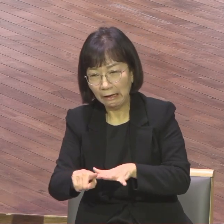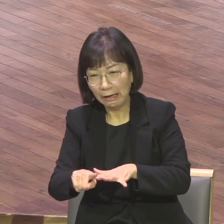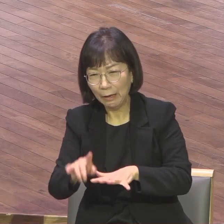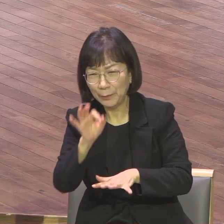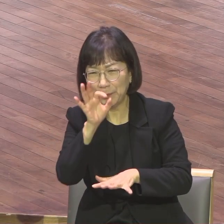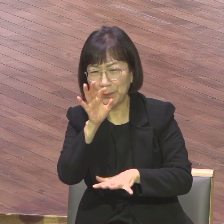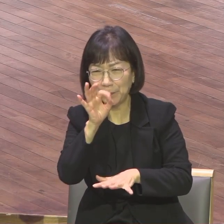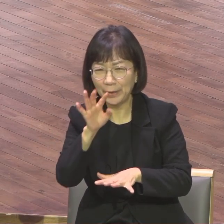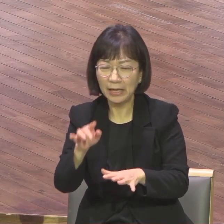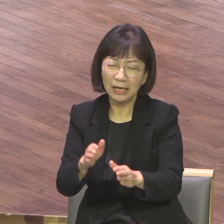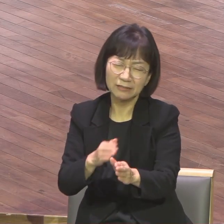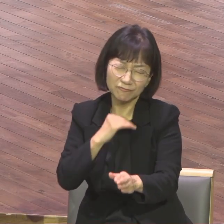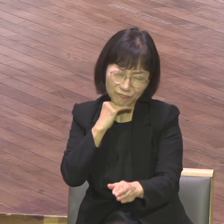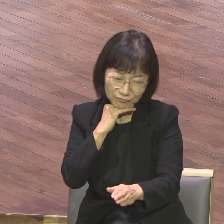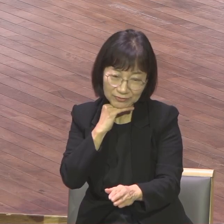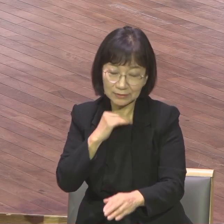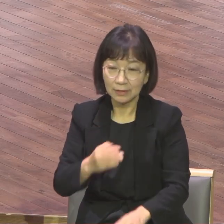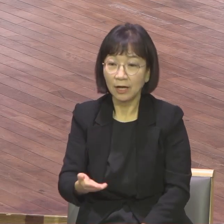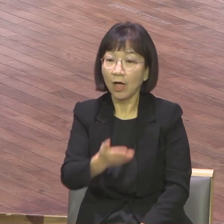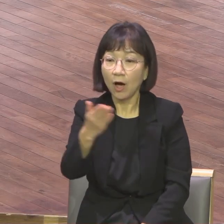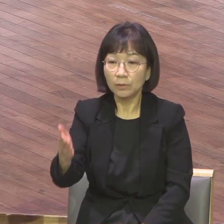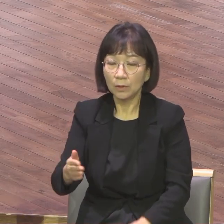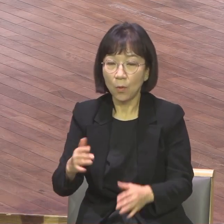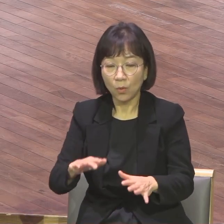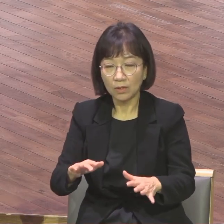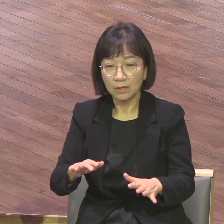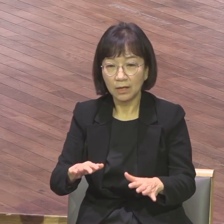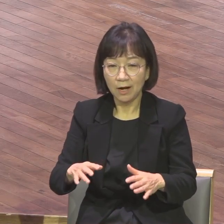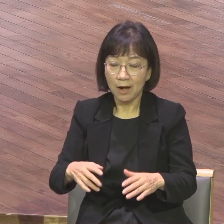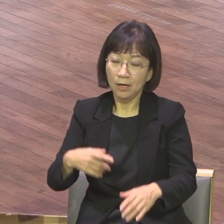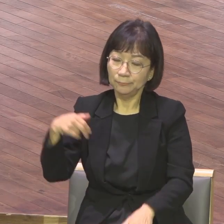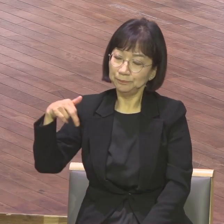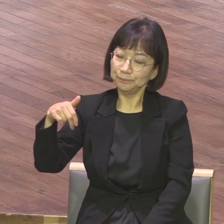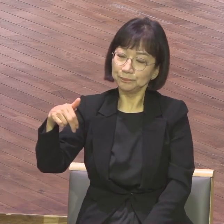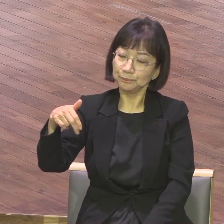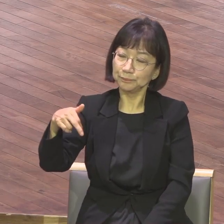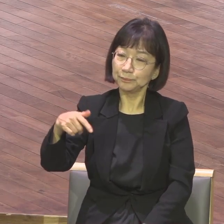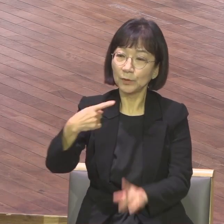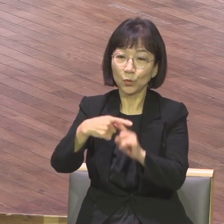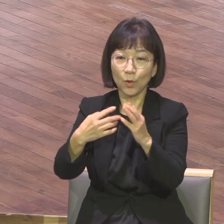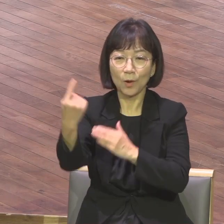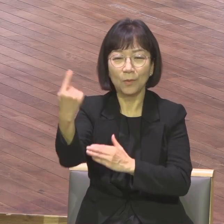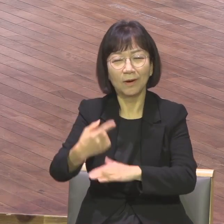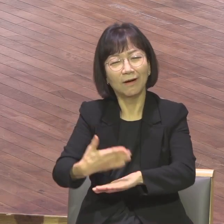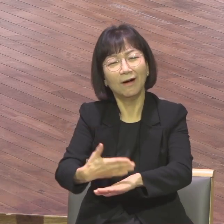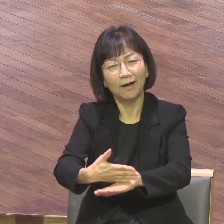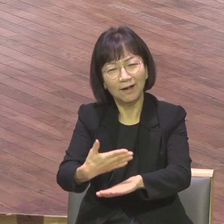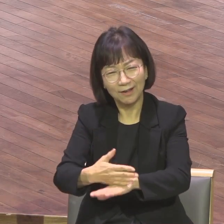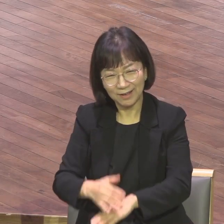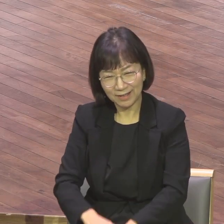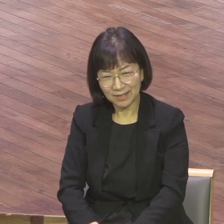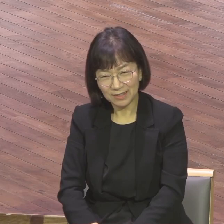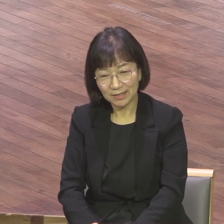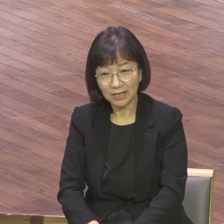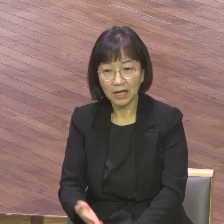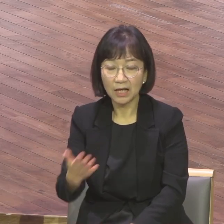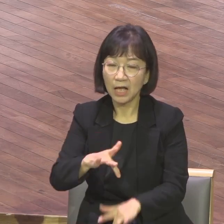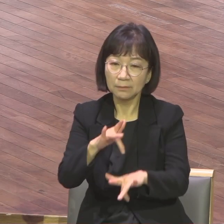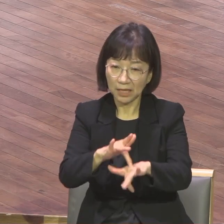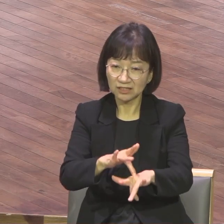나와서 하나님께 예배할 수 있는 거 감사. 얼마나 감사합니까? 마귀는 절대 감사 안 해요.